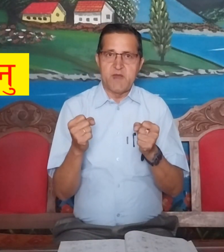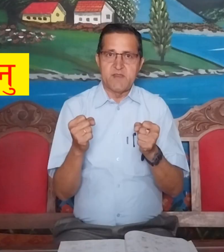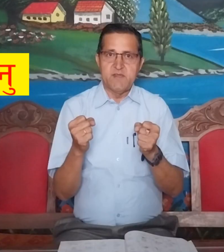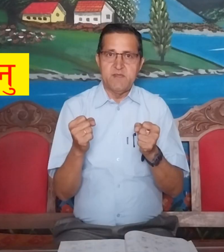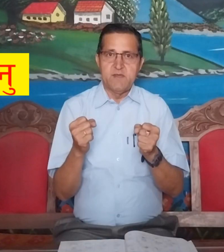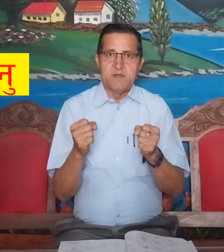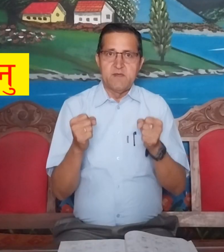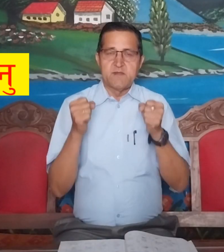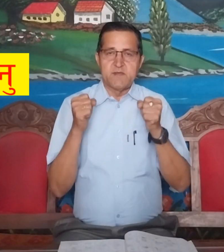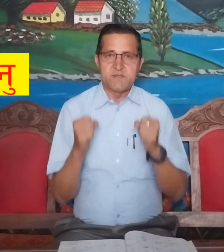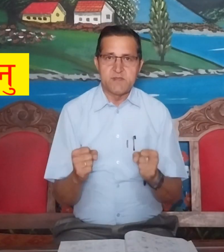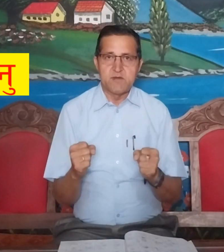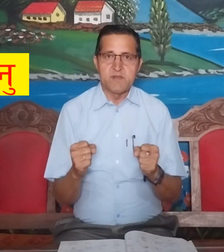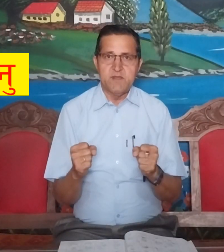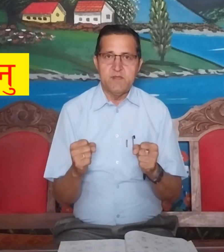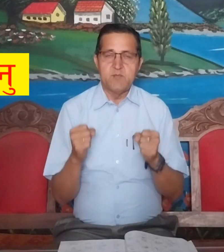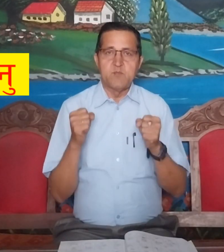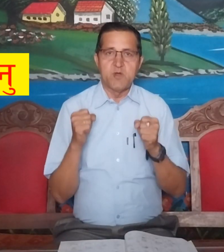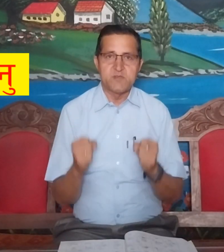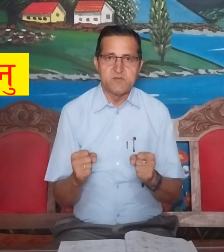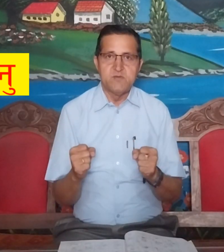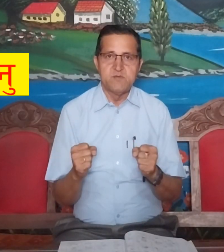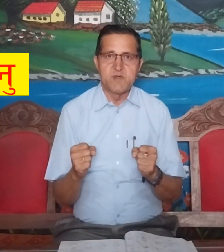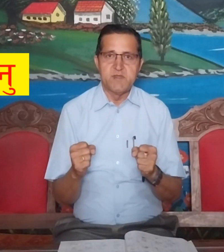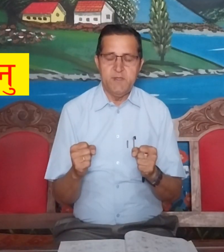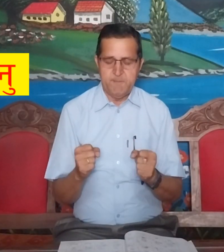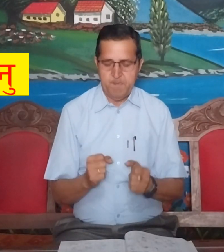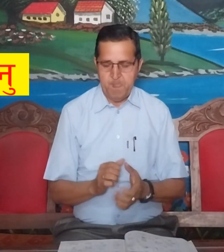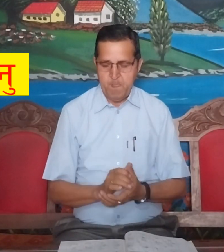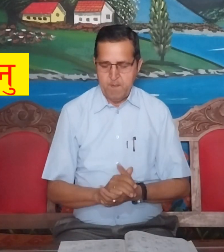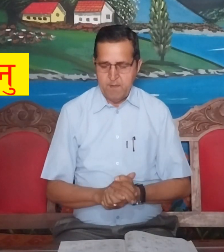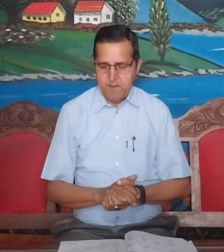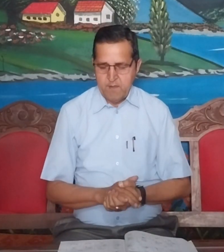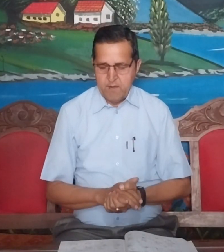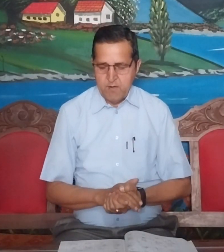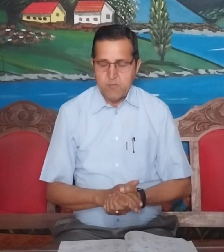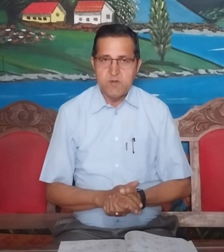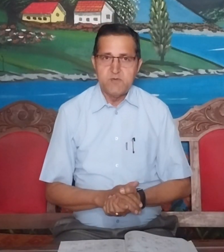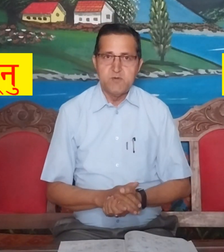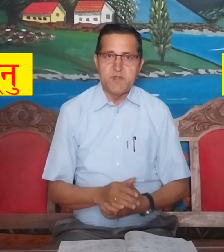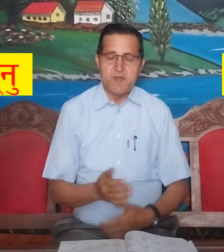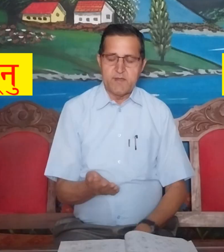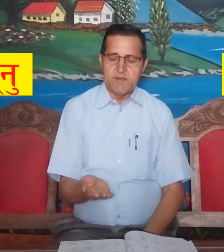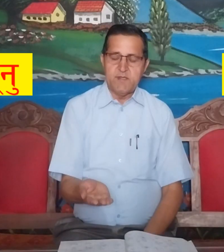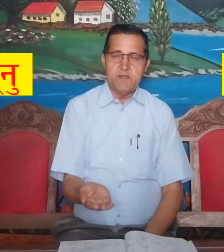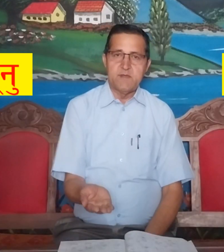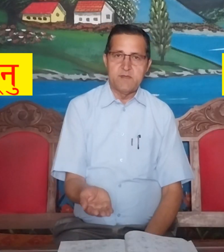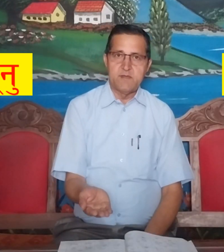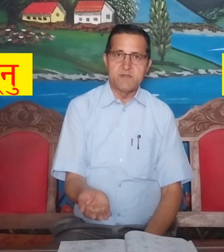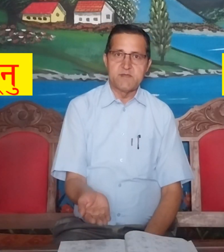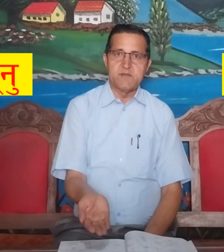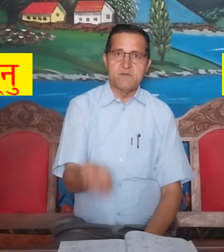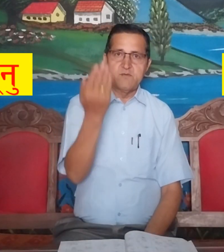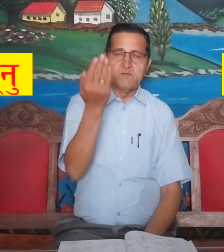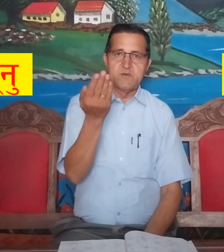पार्ने र यसरी गर्ने, बस्नु भन्ने। उठ्नु भन्दाखेरि यसरी उठ्नु